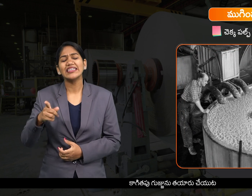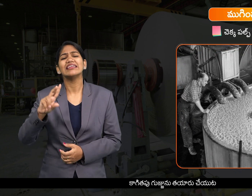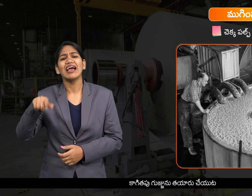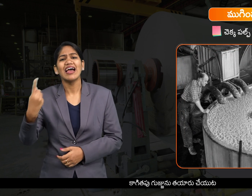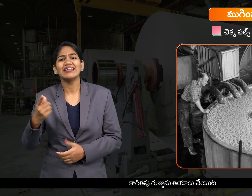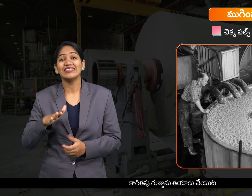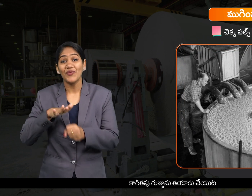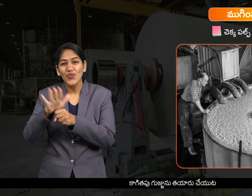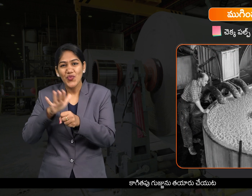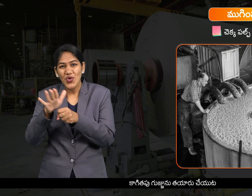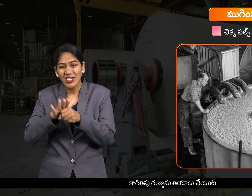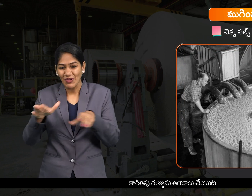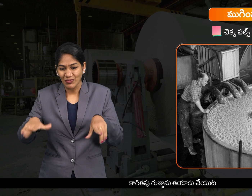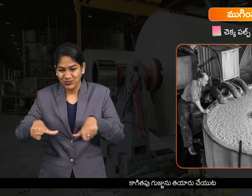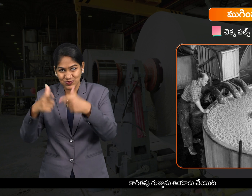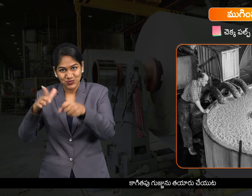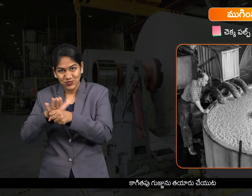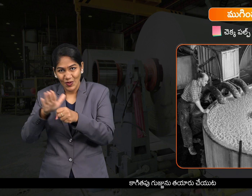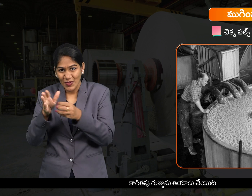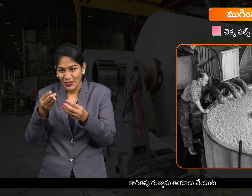కాగితపు గుజ్జును తయారు చేయుట,